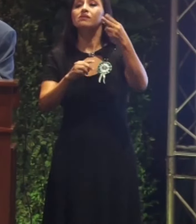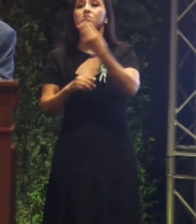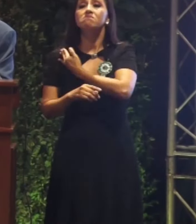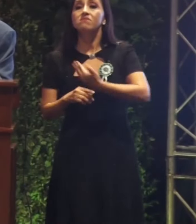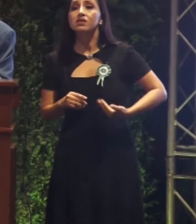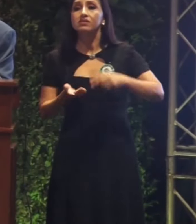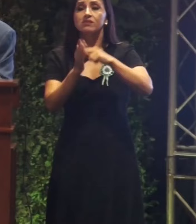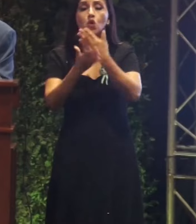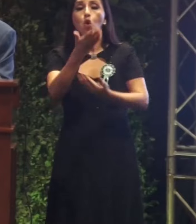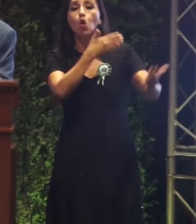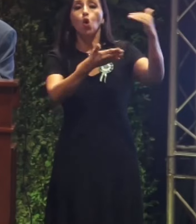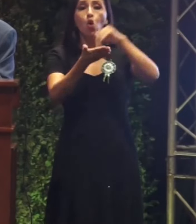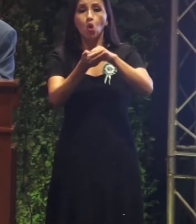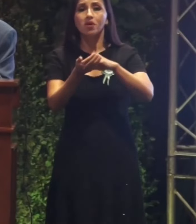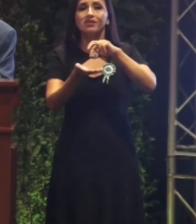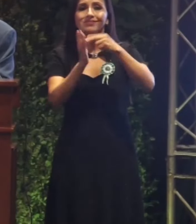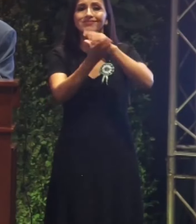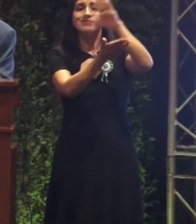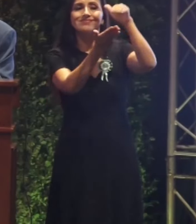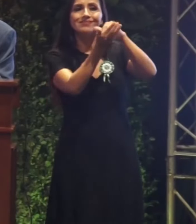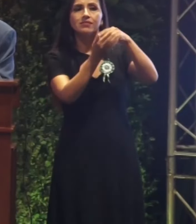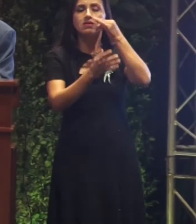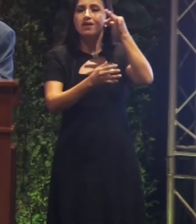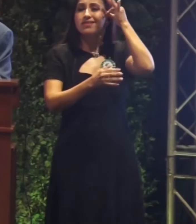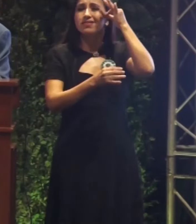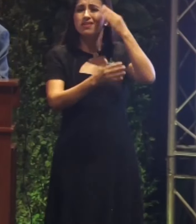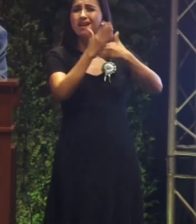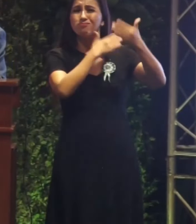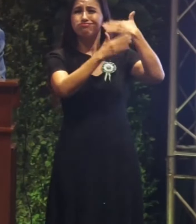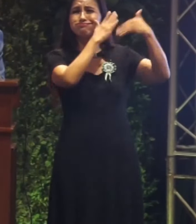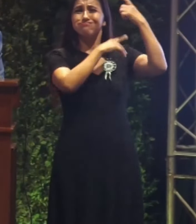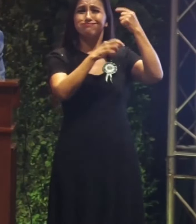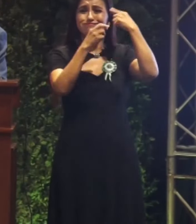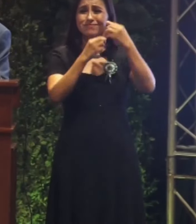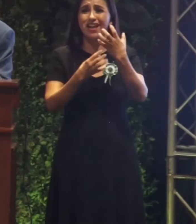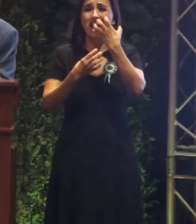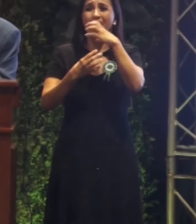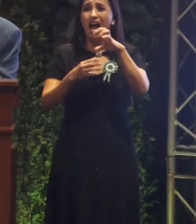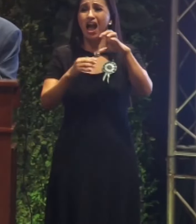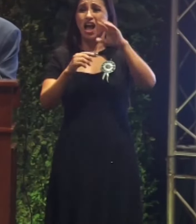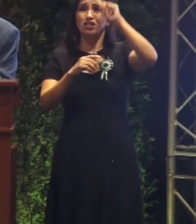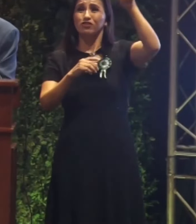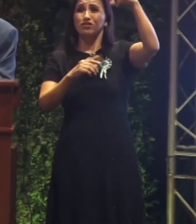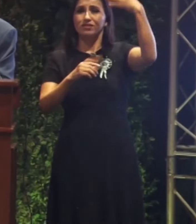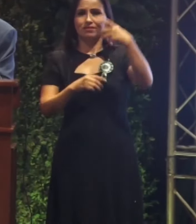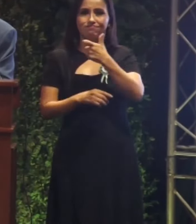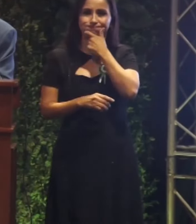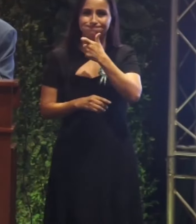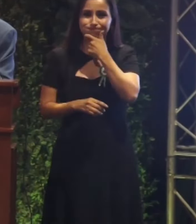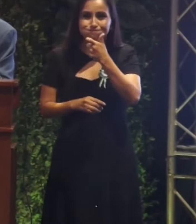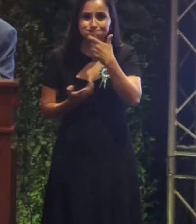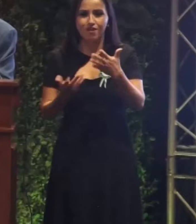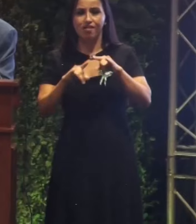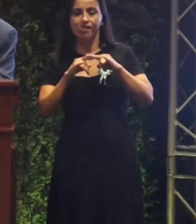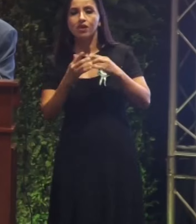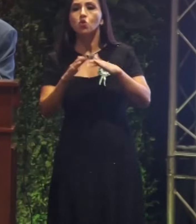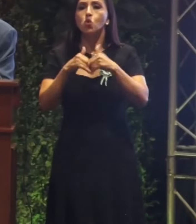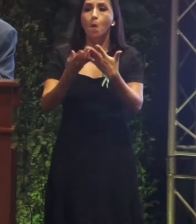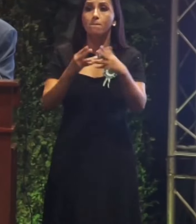plantear el retorno al AIU y a la ancestralidad para combatir el calentamiento global. Nosotros y ese